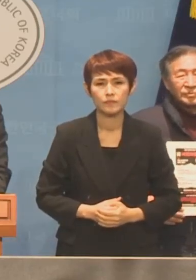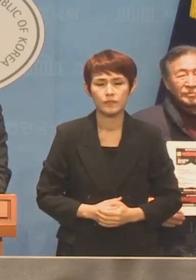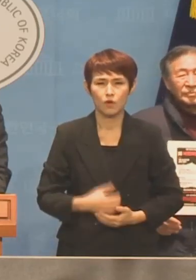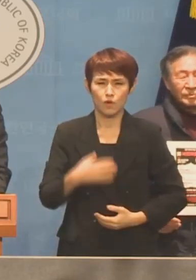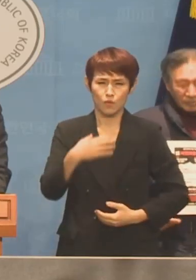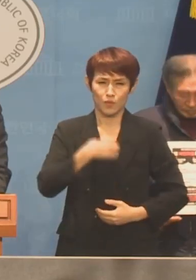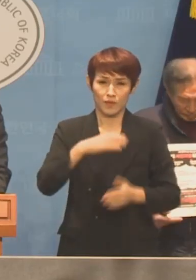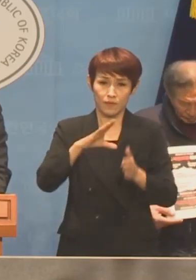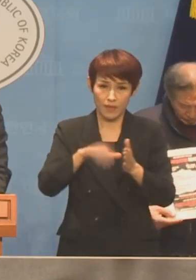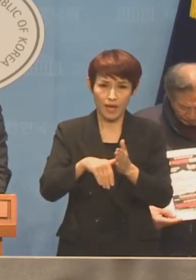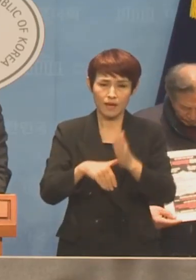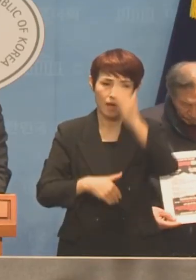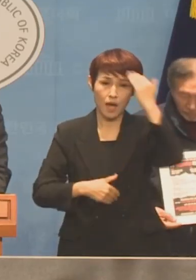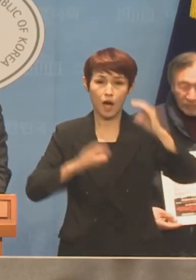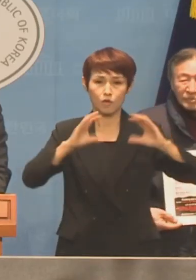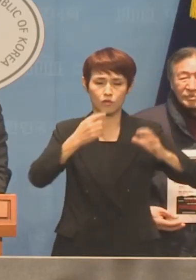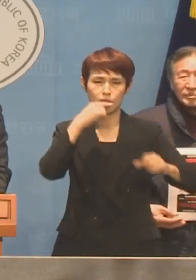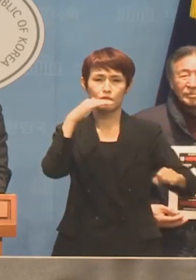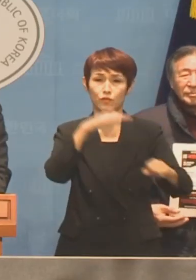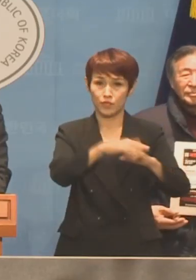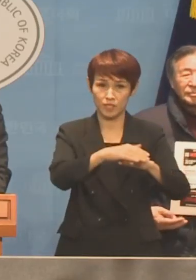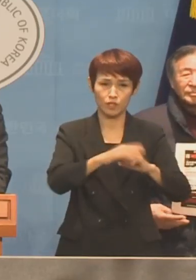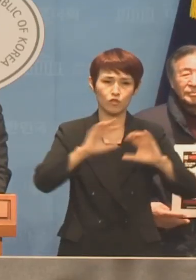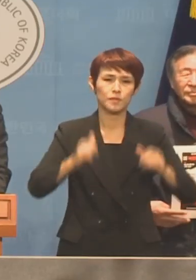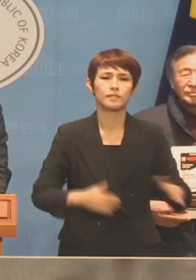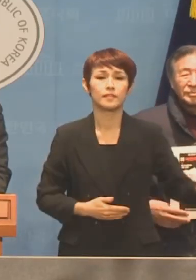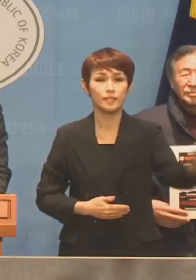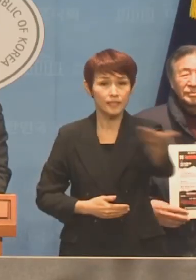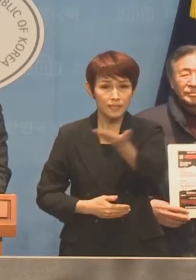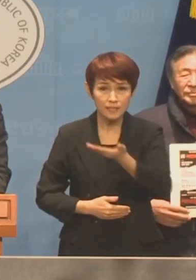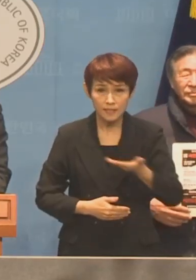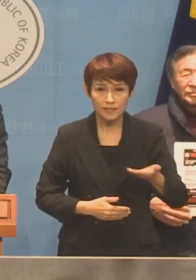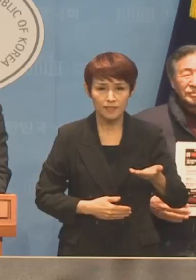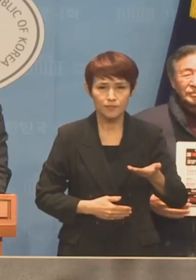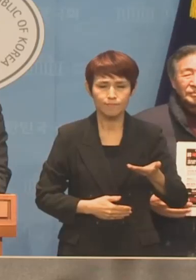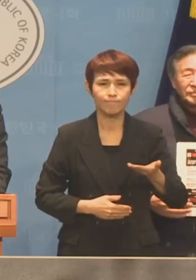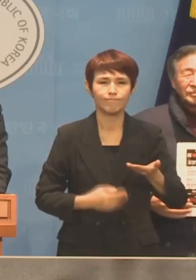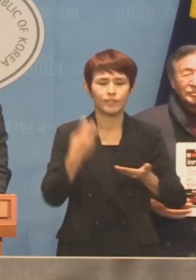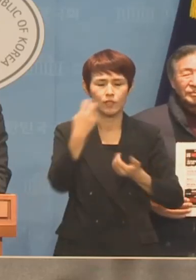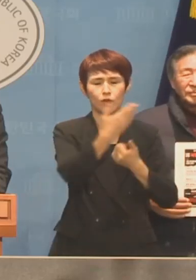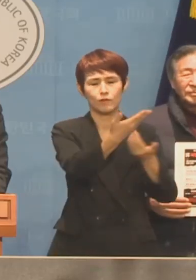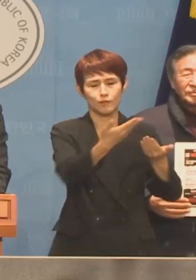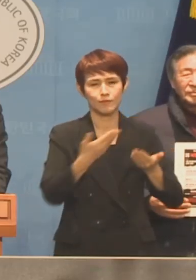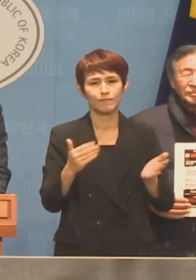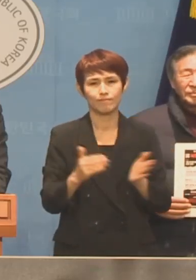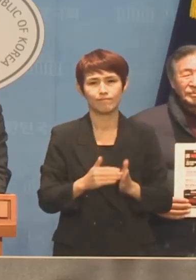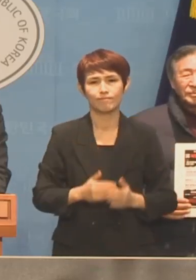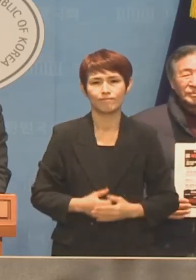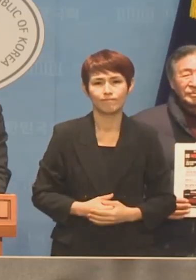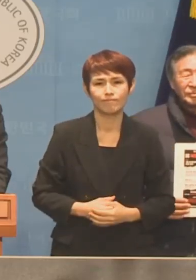위기의 대한민국의 민주주의를 우리 국민 여러분께서 지켜주고 계십니다.